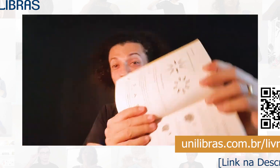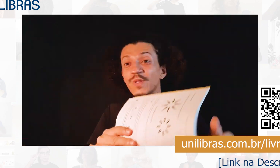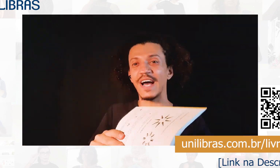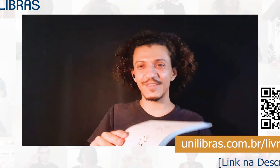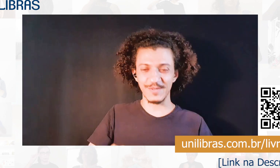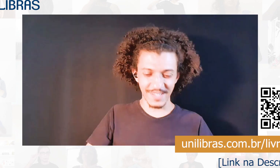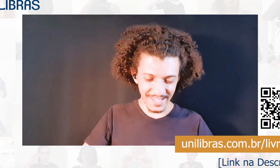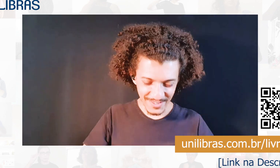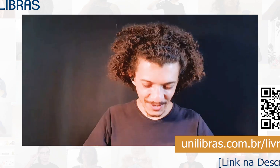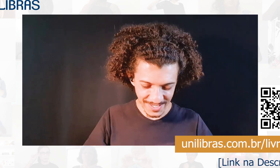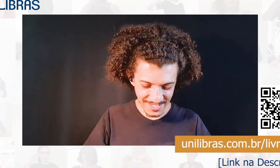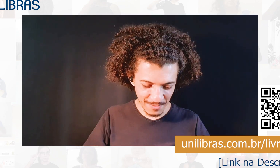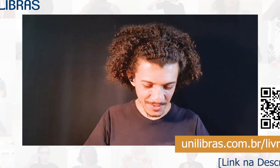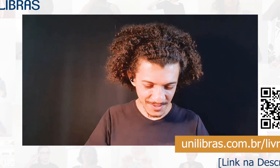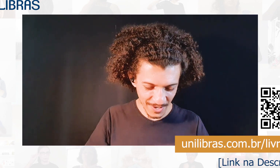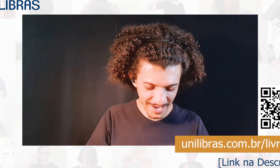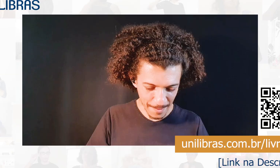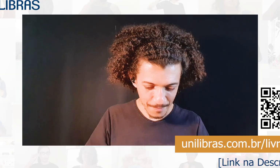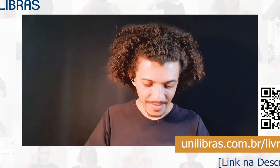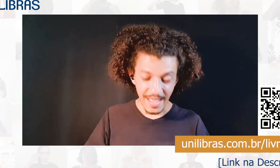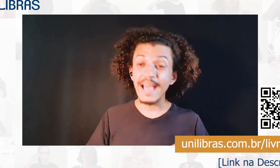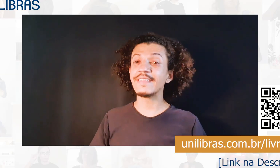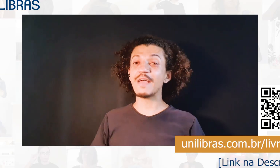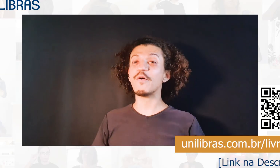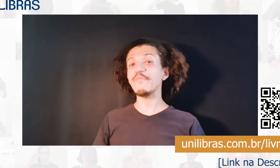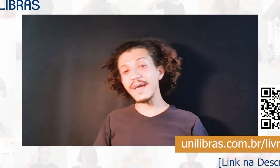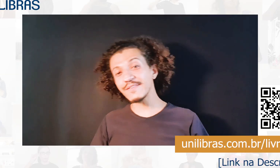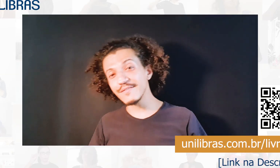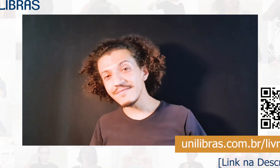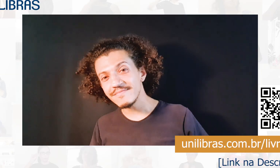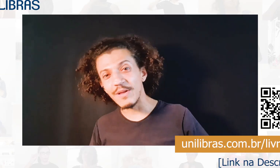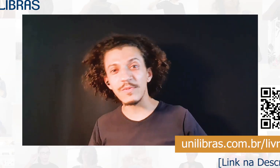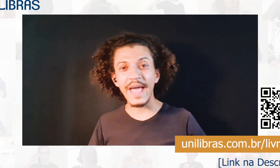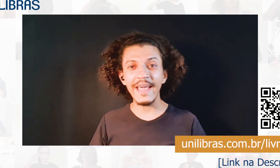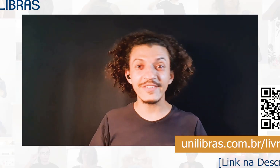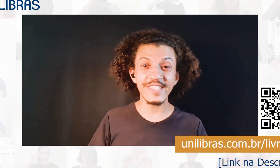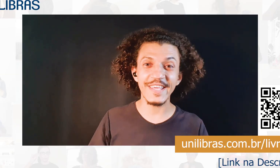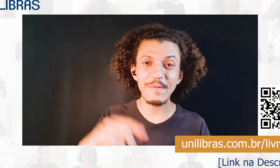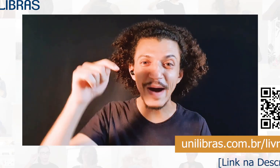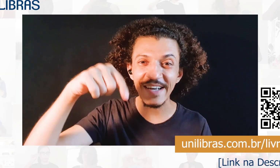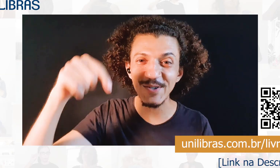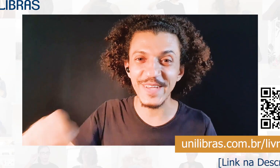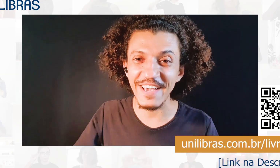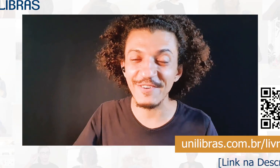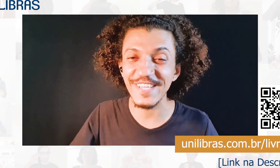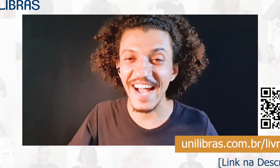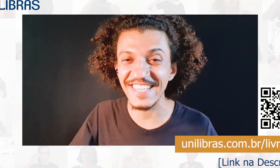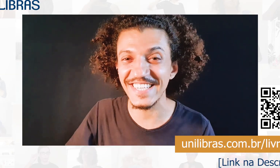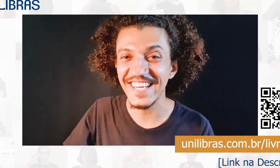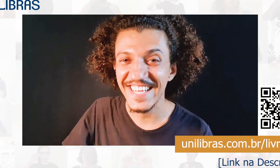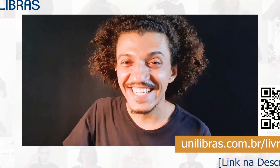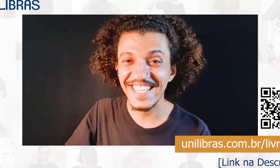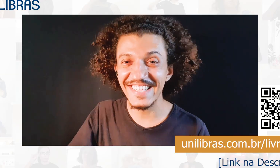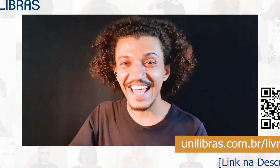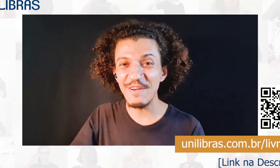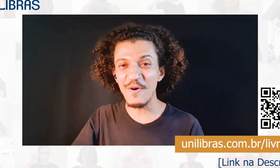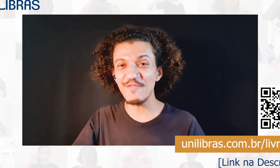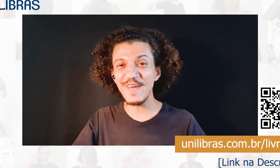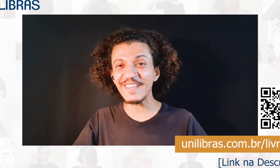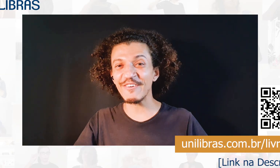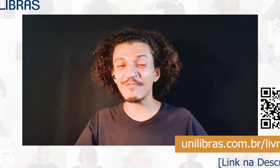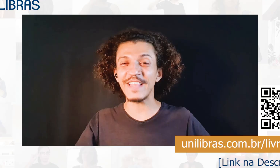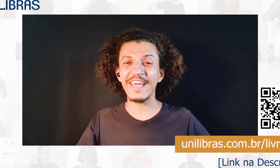Tem dois contatos, né? Dois símbolos tocar. Ele tem movimento? Não tem? Diz aqui embaixo o que você acha, se